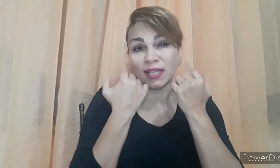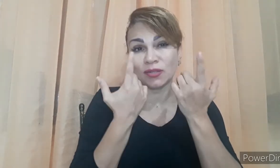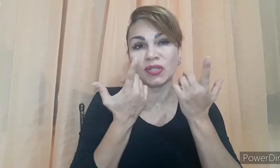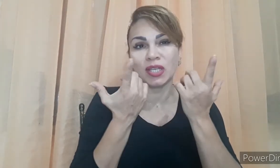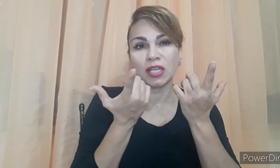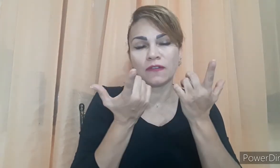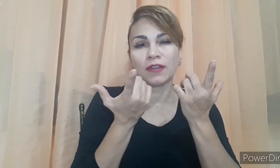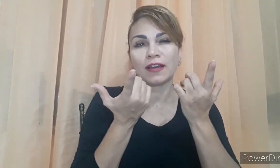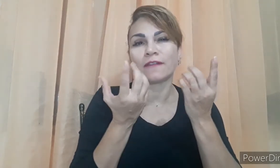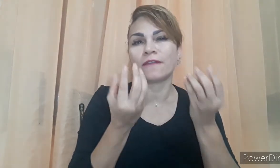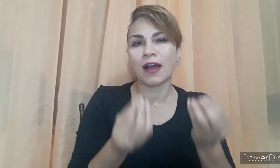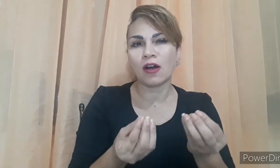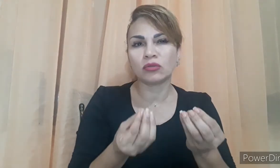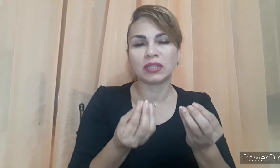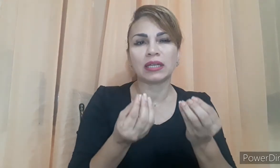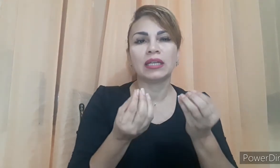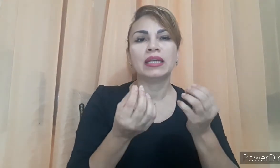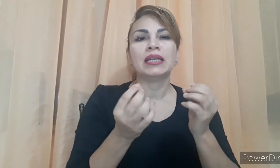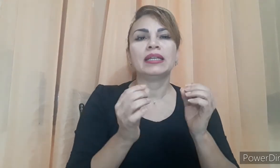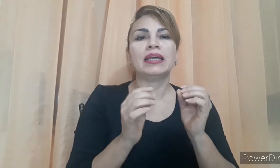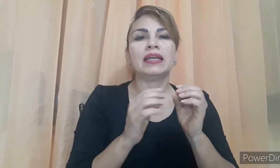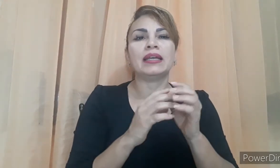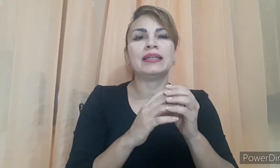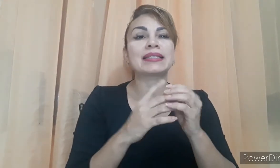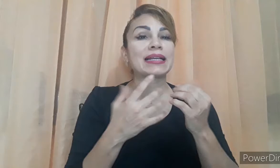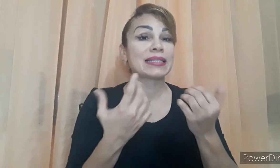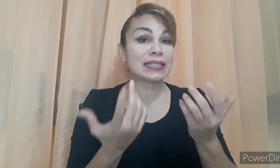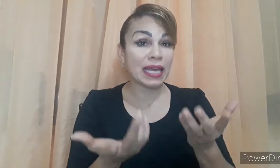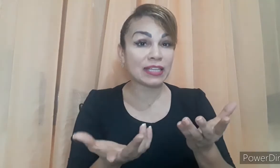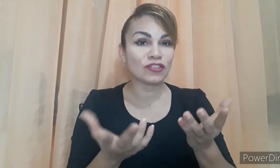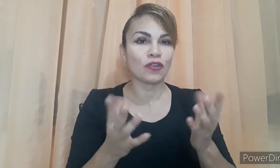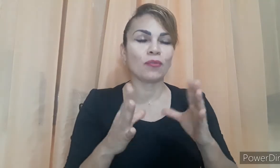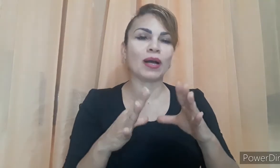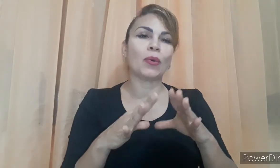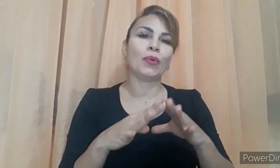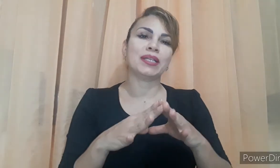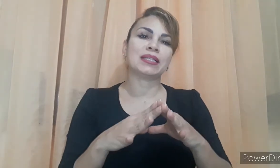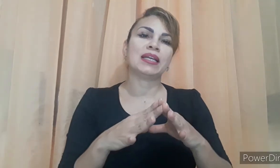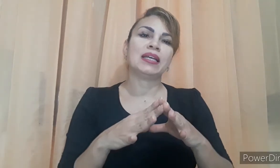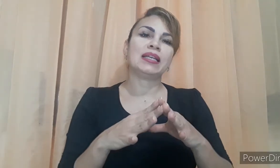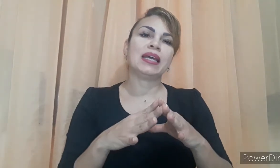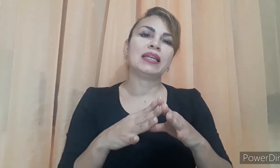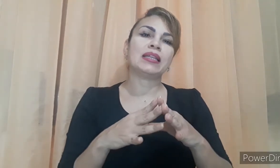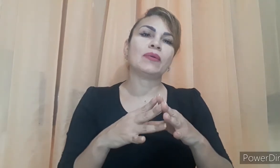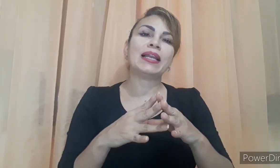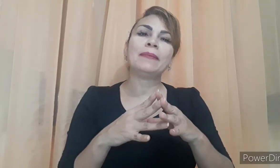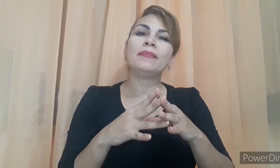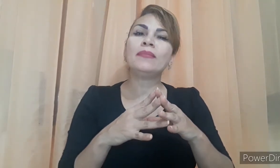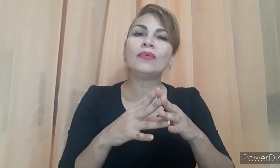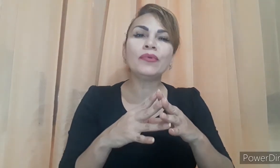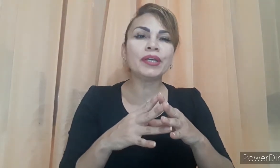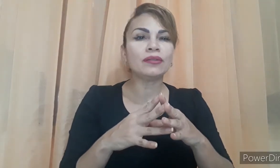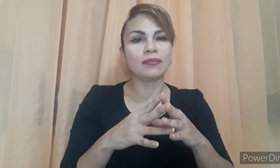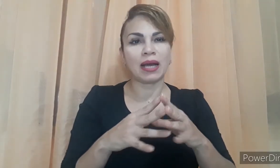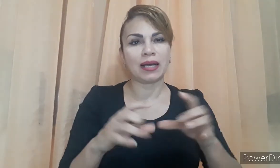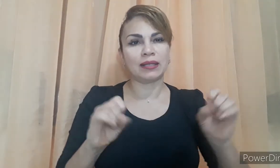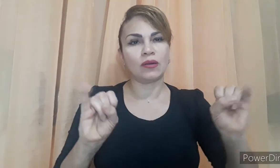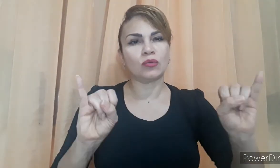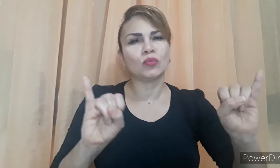isso significa falta, né? Escassez de alguma coisa, né? Então ela é muito magra, ó.